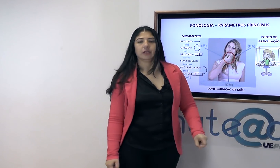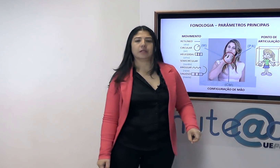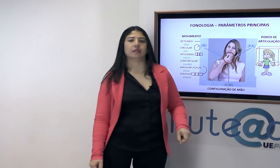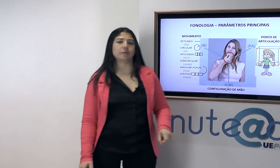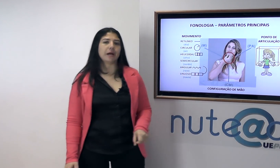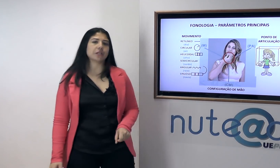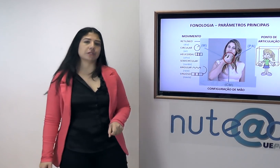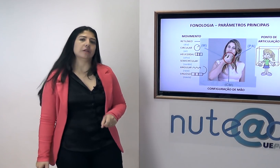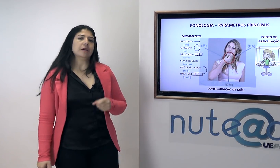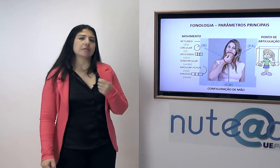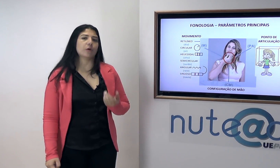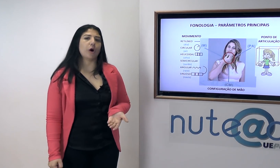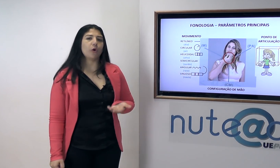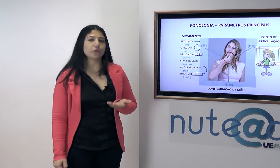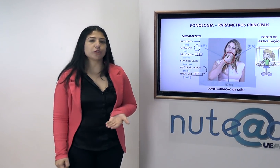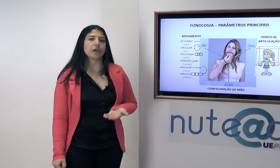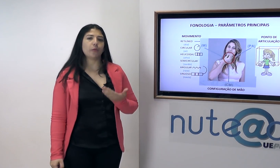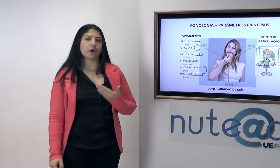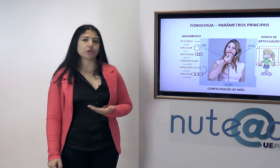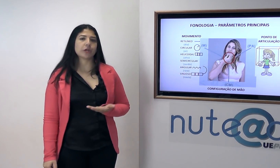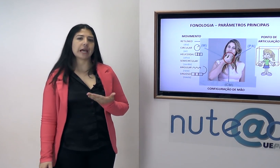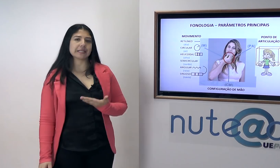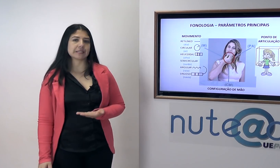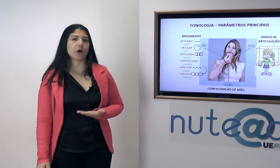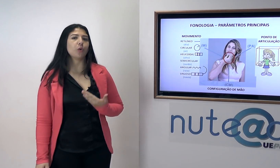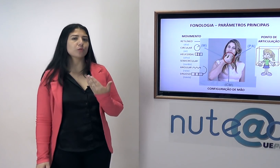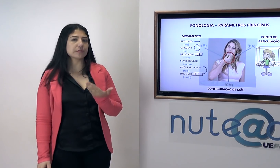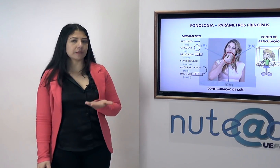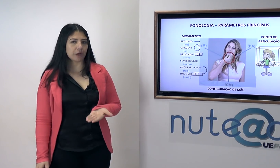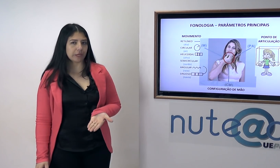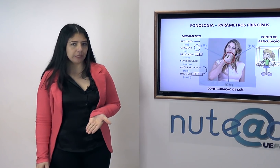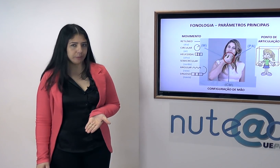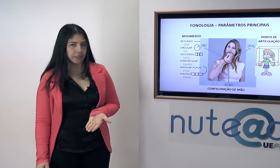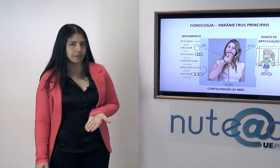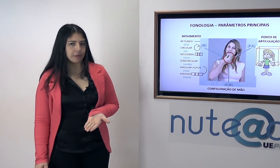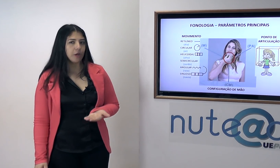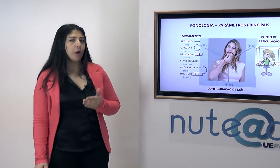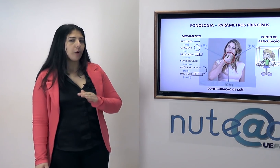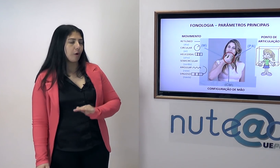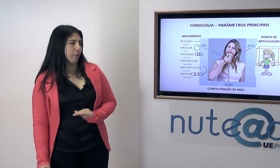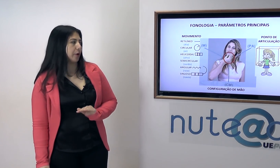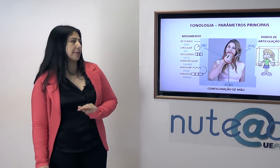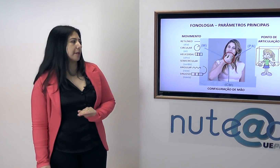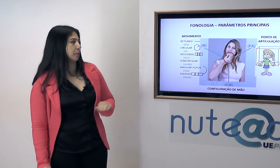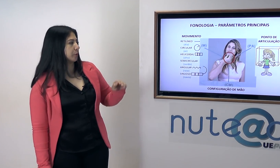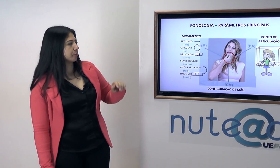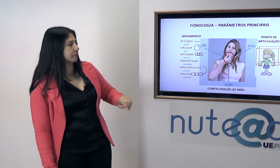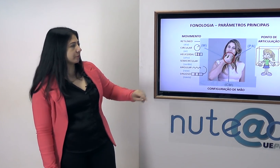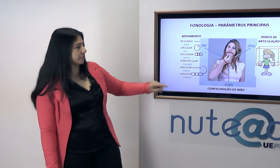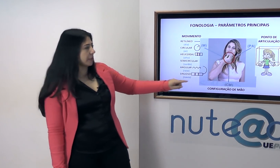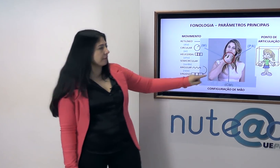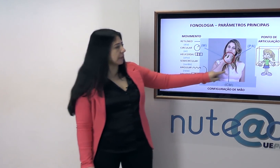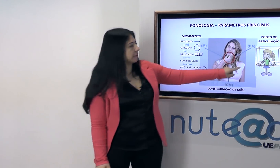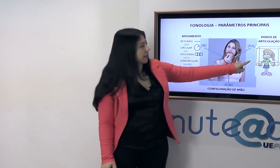aqui na imagem, são aonde eu posso realizar um sinal em libras. Como, por exemplo, na